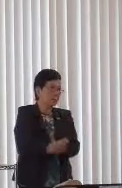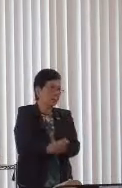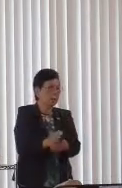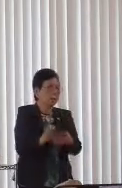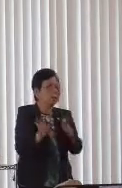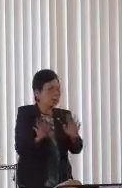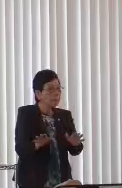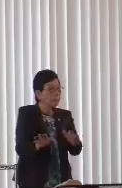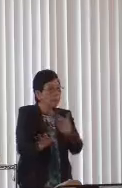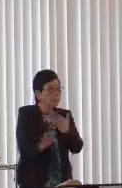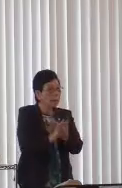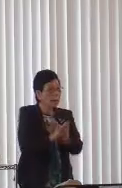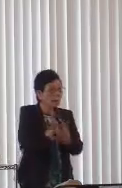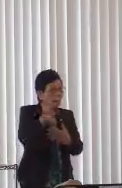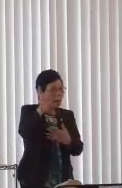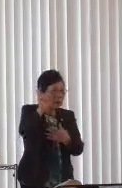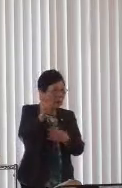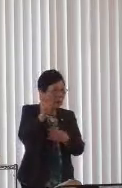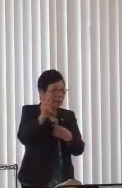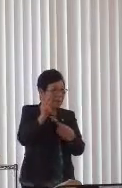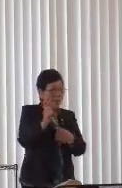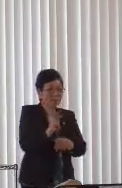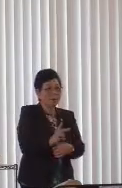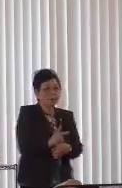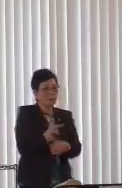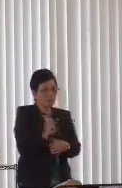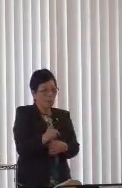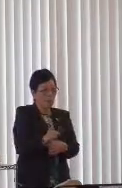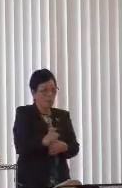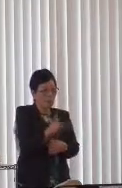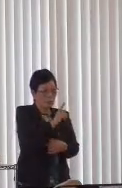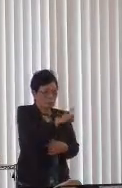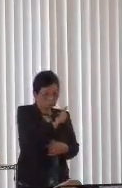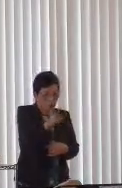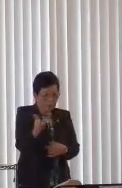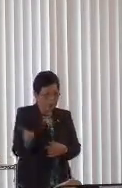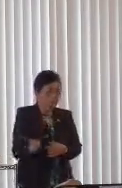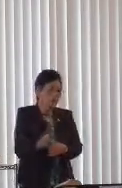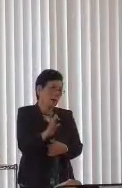の神の国の一員なわけです。